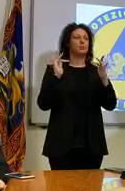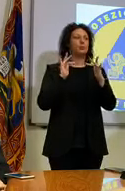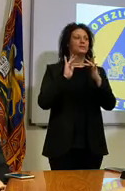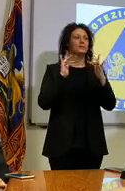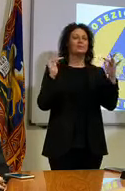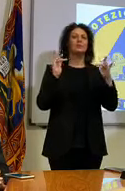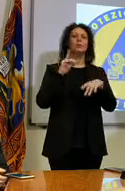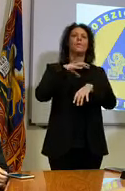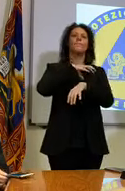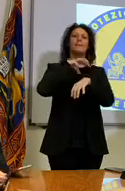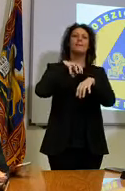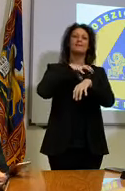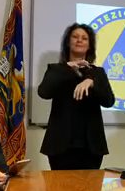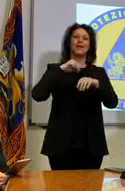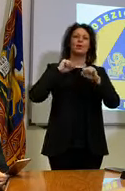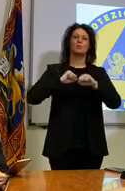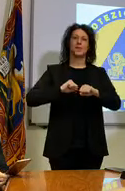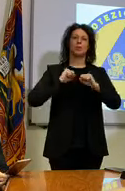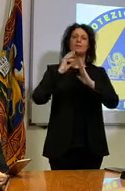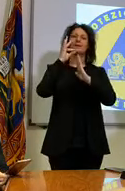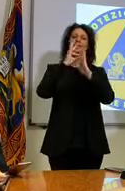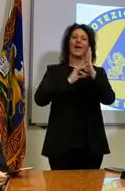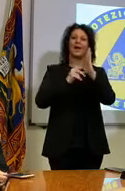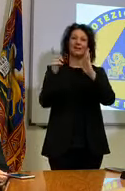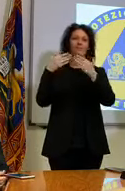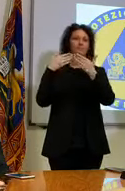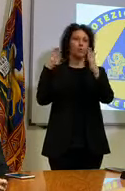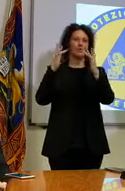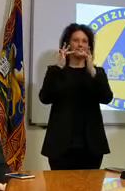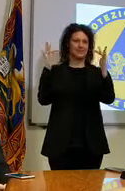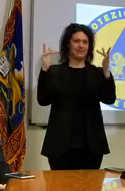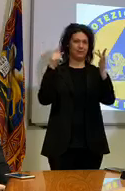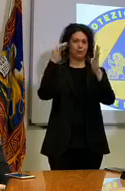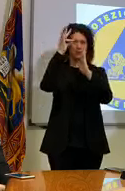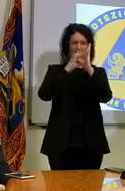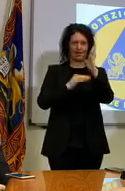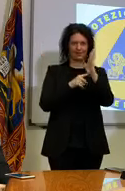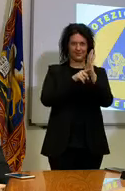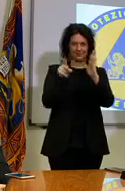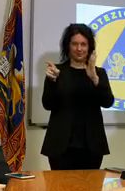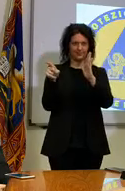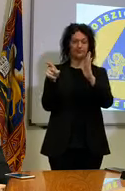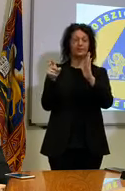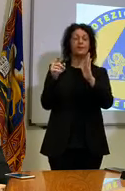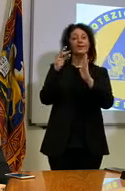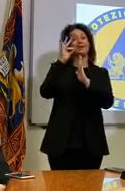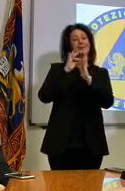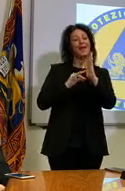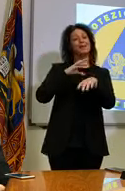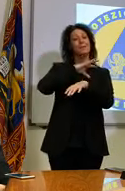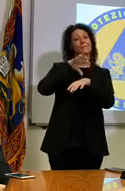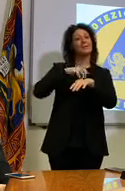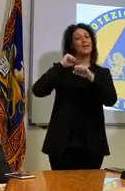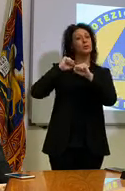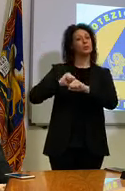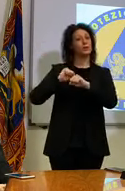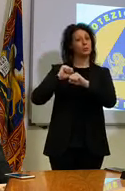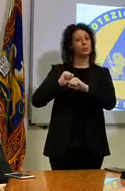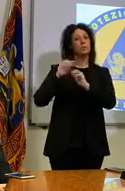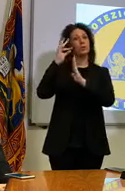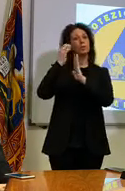del Ministero della Salute. Esatto. Questi dati riguardano il materiale che il Ministero della